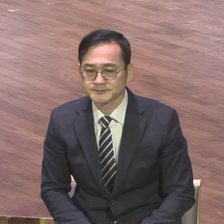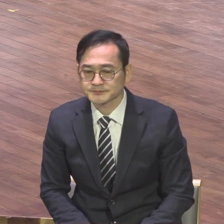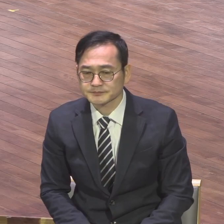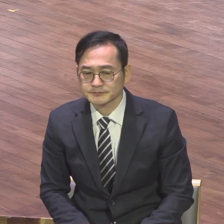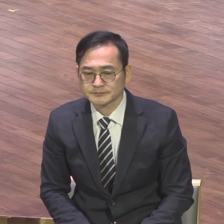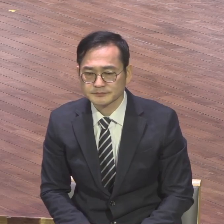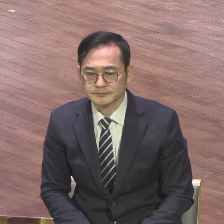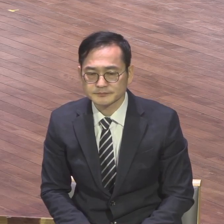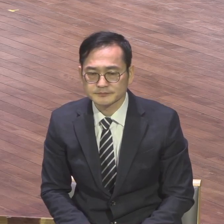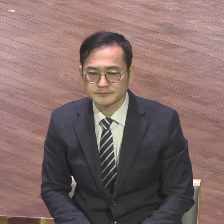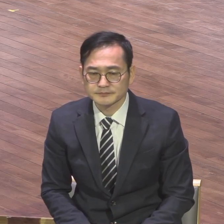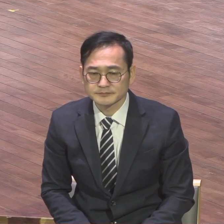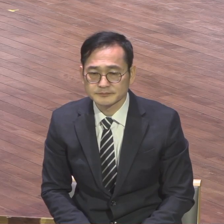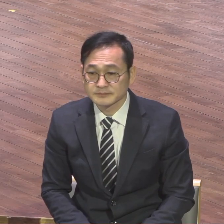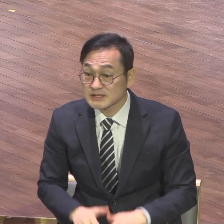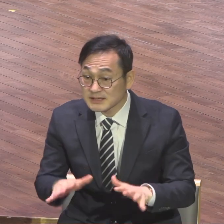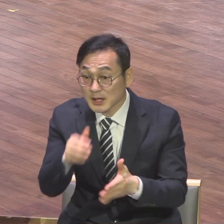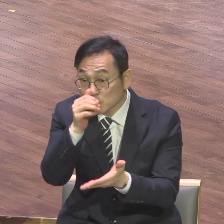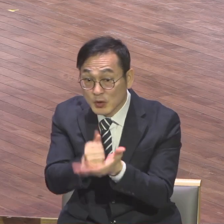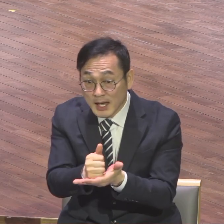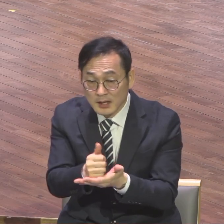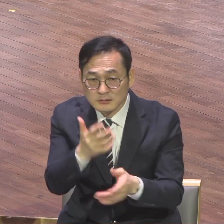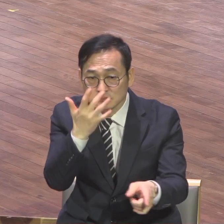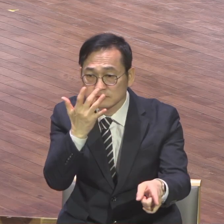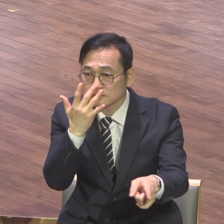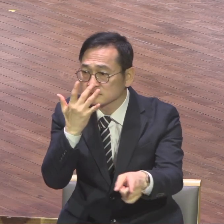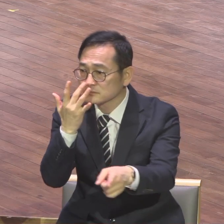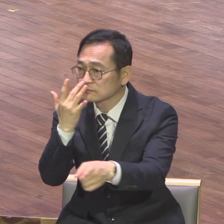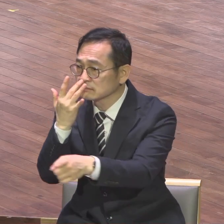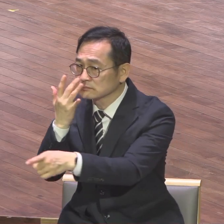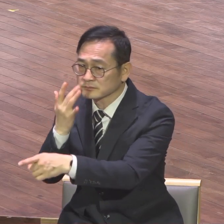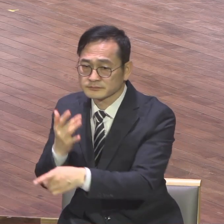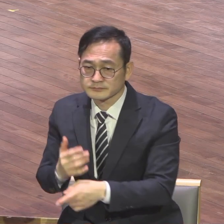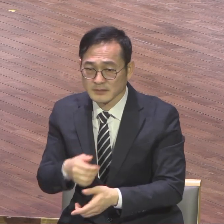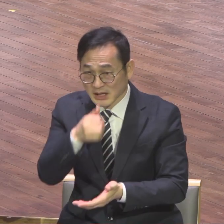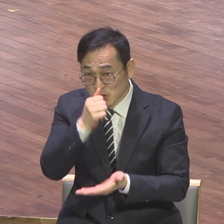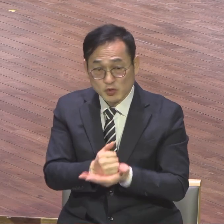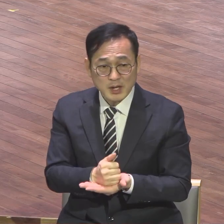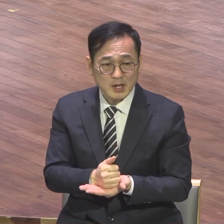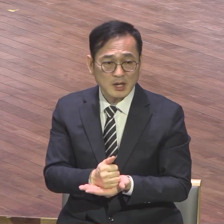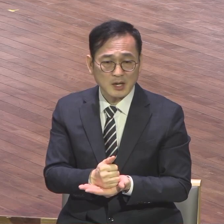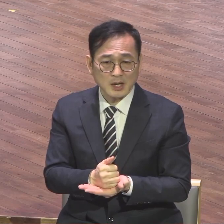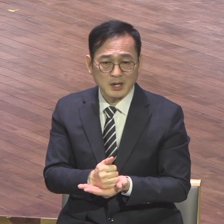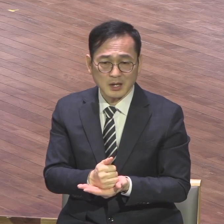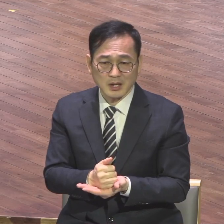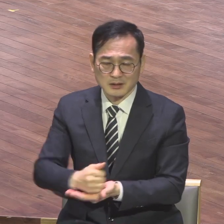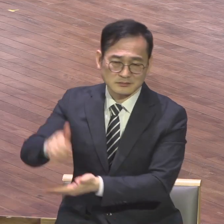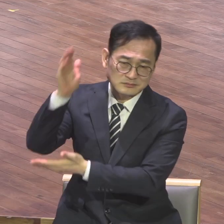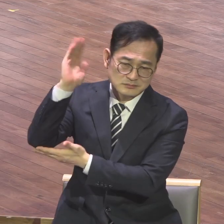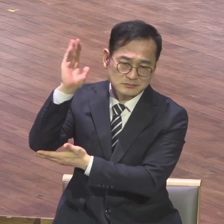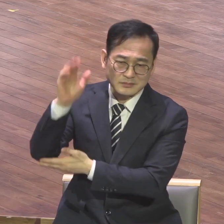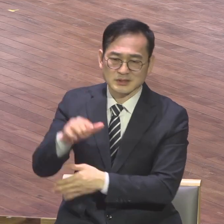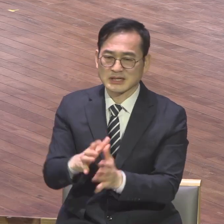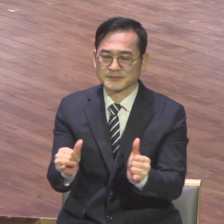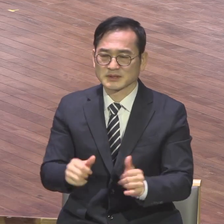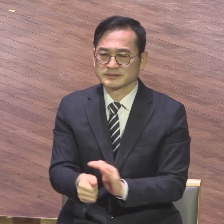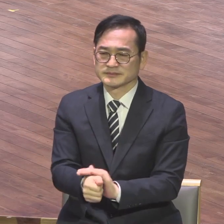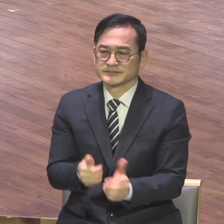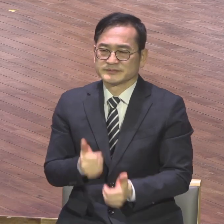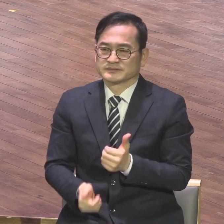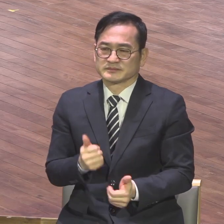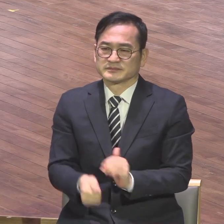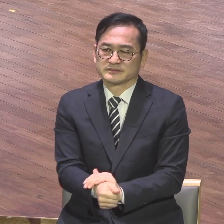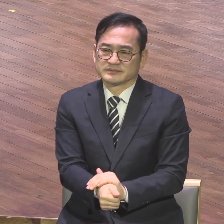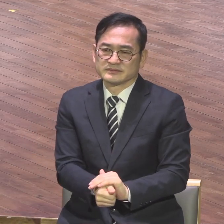지금 시대는요 죄에 대해서 무감각한 시대입니다. 죄라는 말을 강단에서 자꾸 하면 사람들이 거부감을